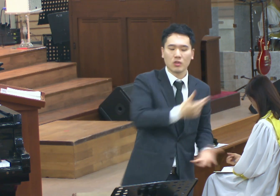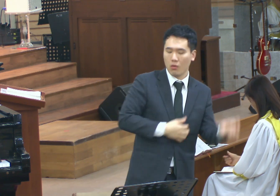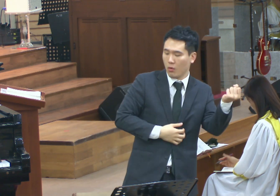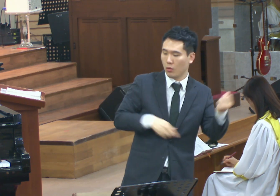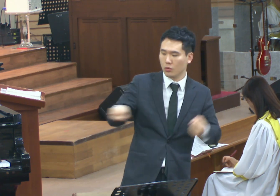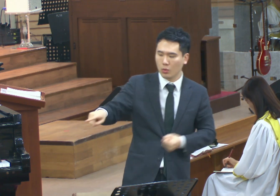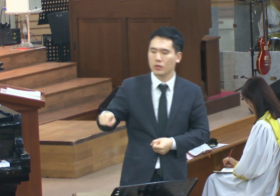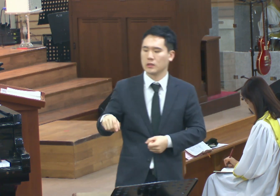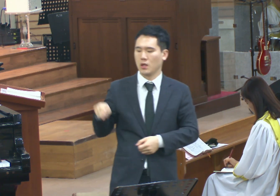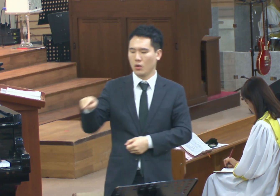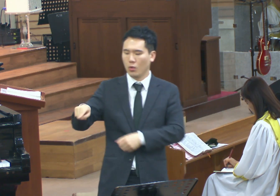가지 않도록